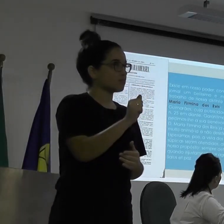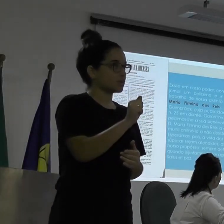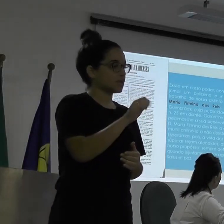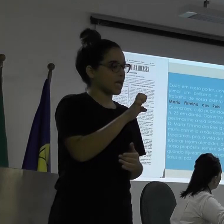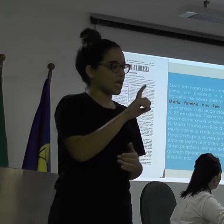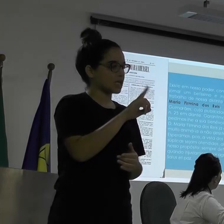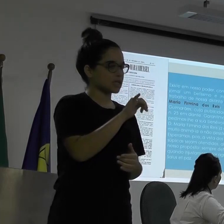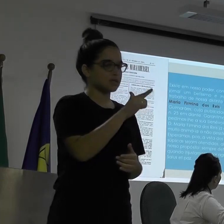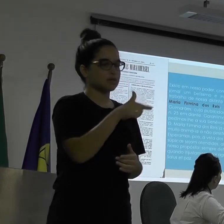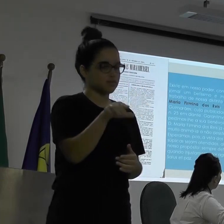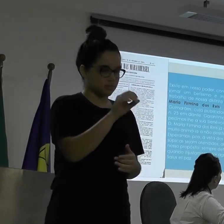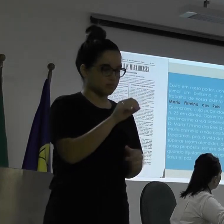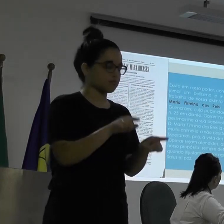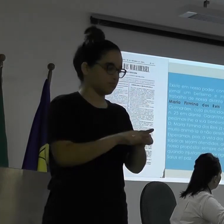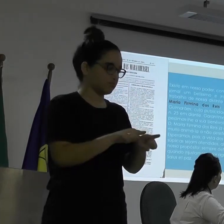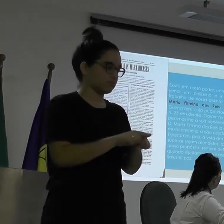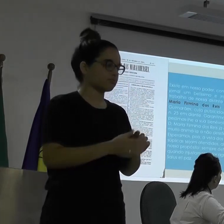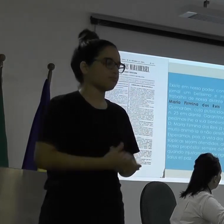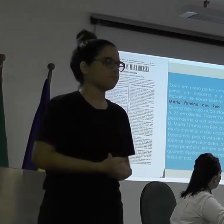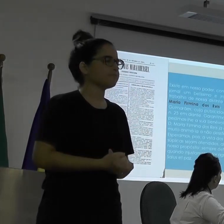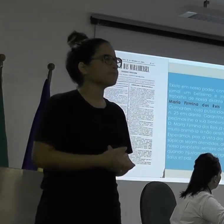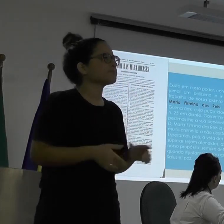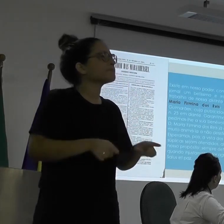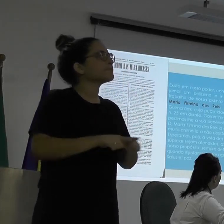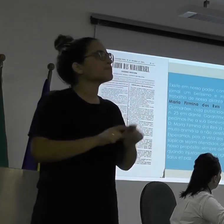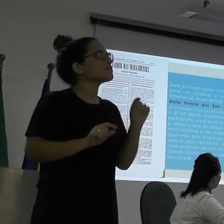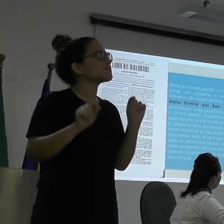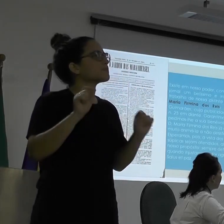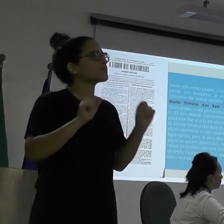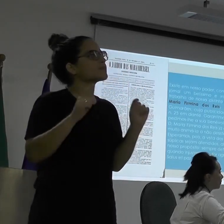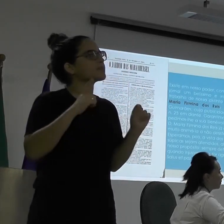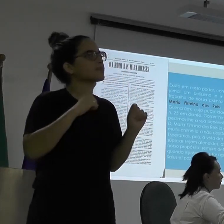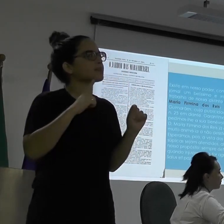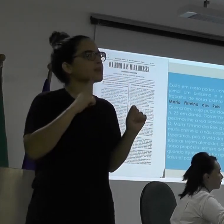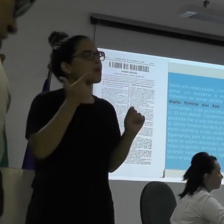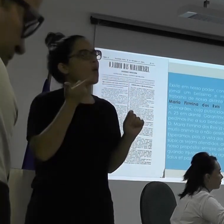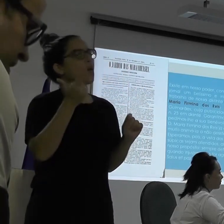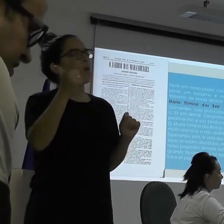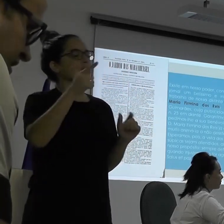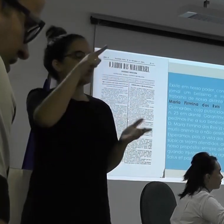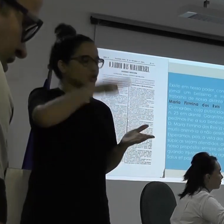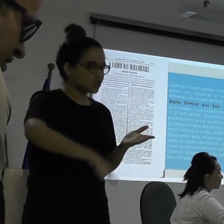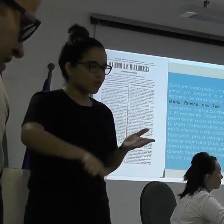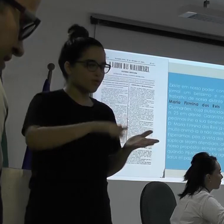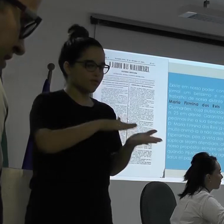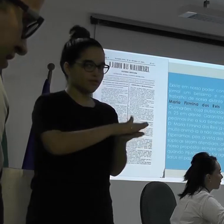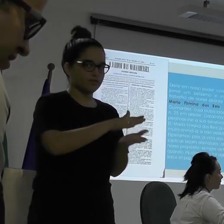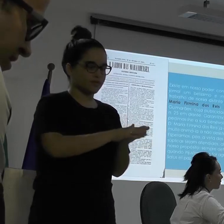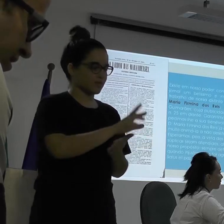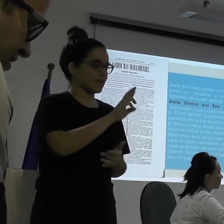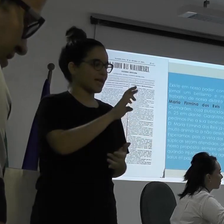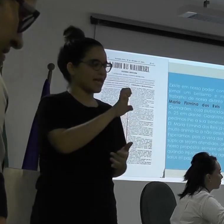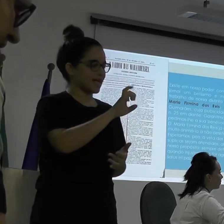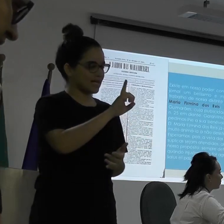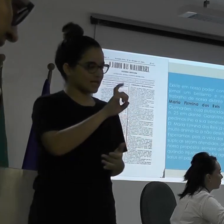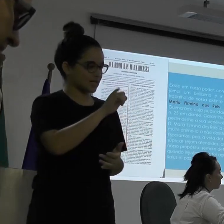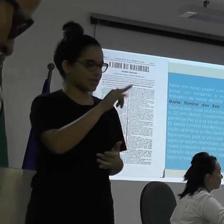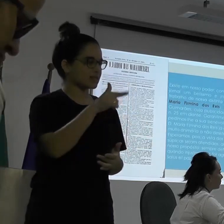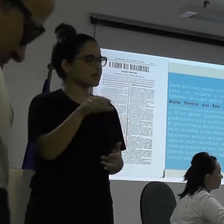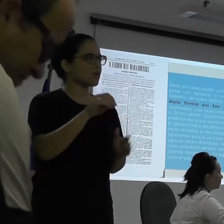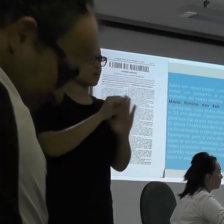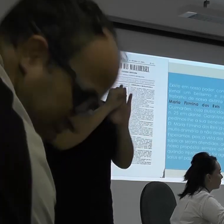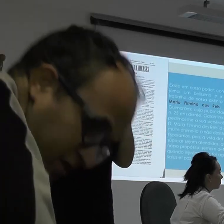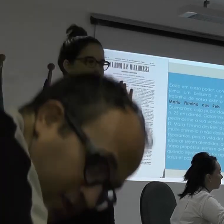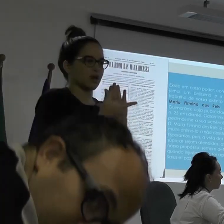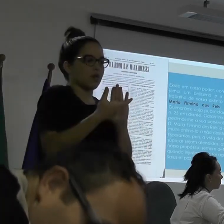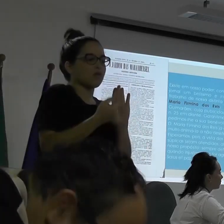edição e, vamos dizer assim, a outra reedição a partir do século XX por iniciativas